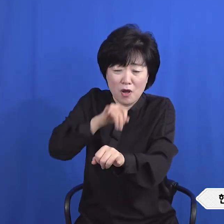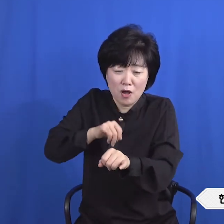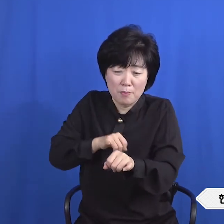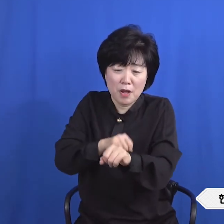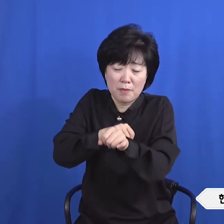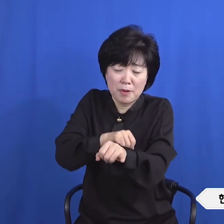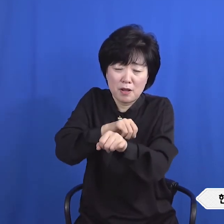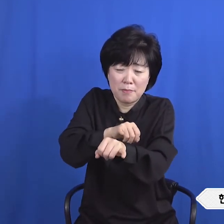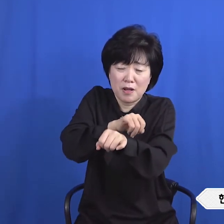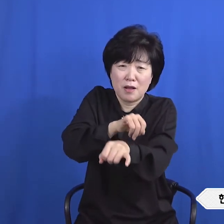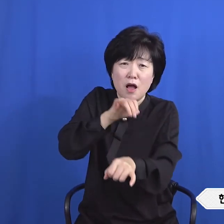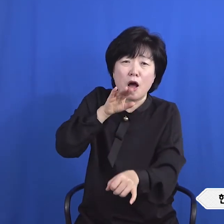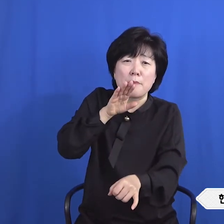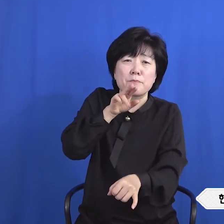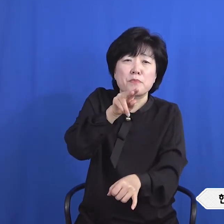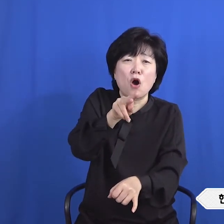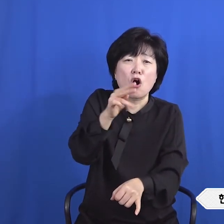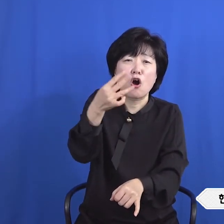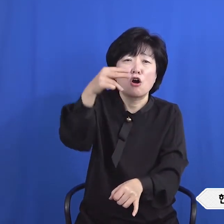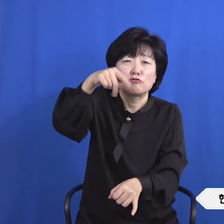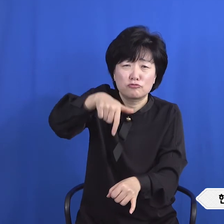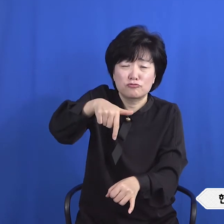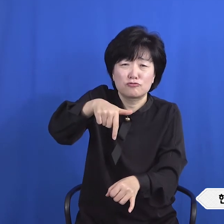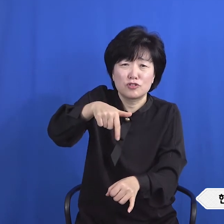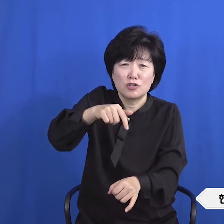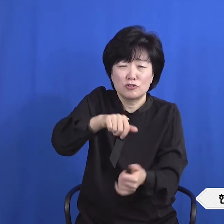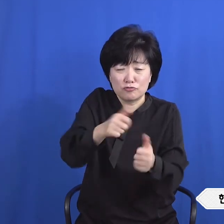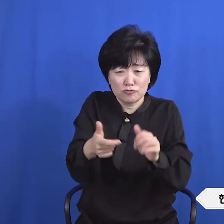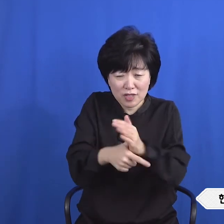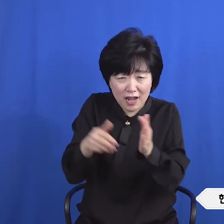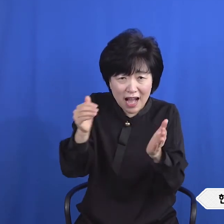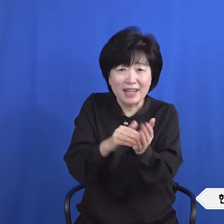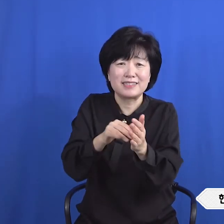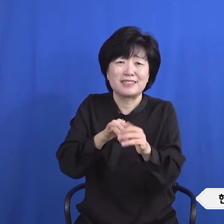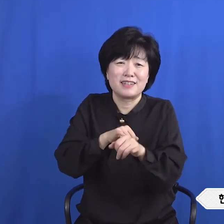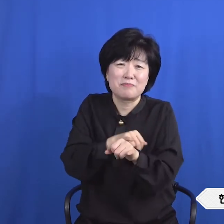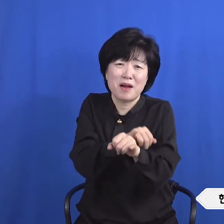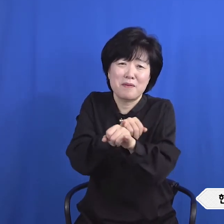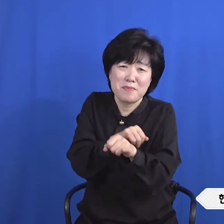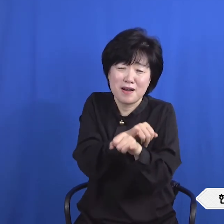줄줄이 줄을 서서 원을 돕니다. 완전히 죽을 때까지 그렇게 합니다.